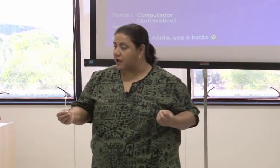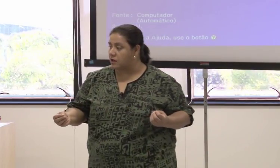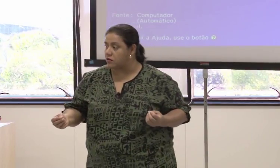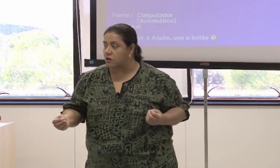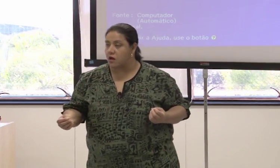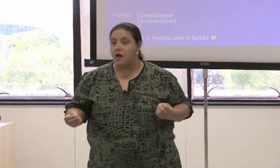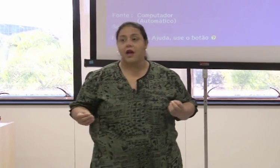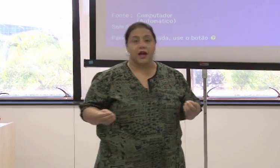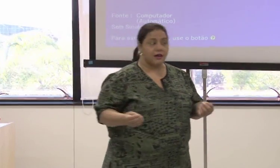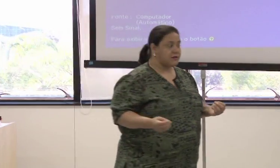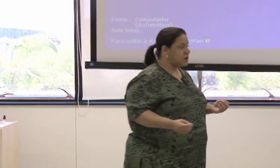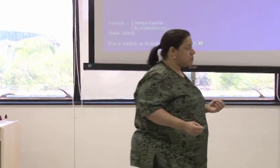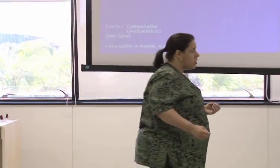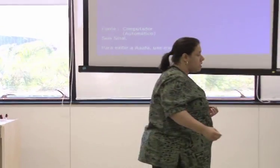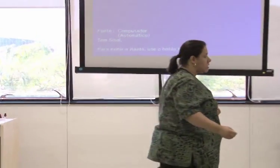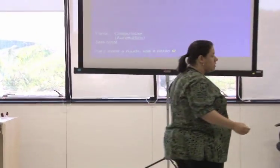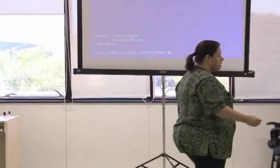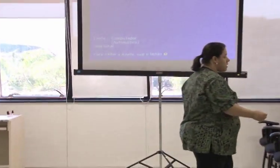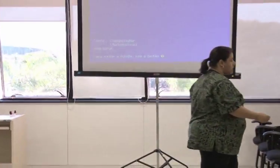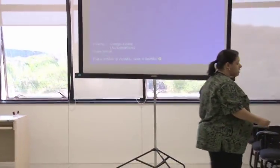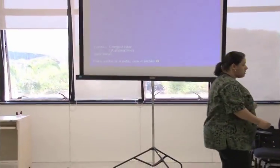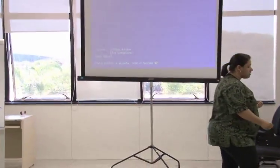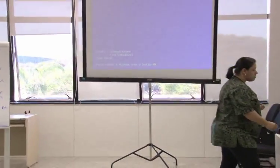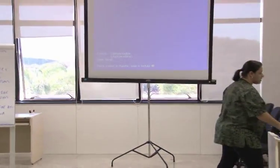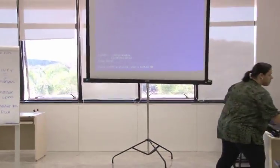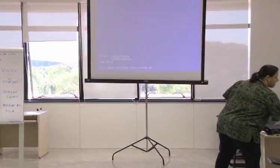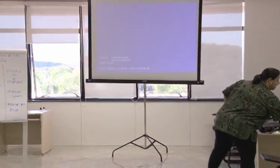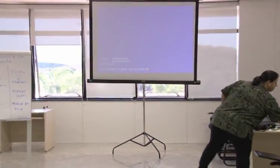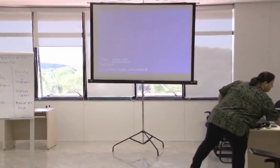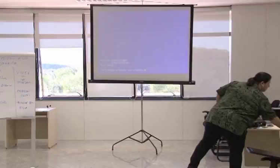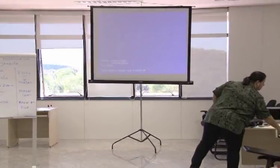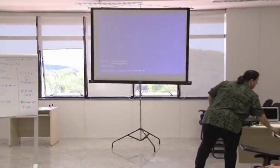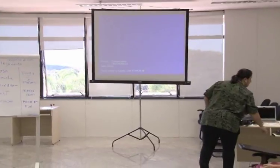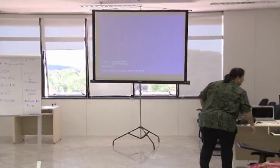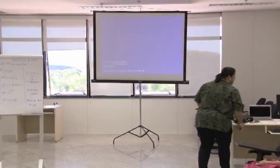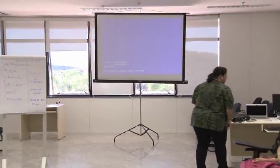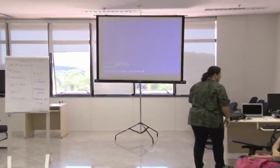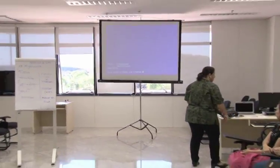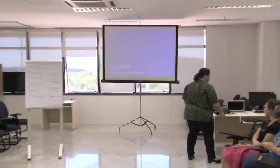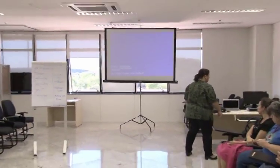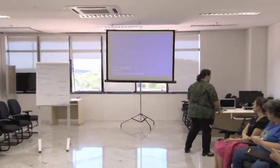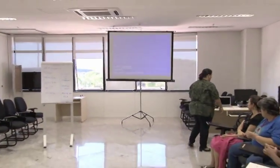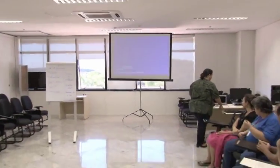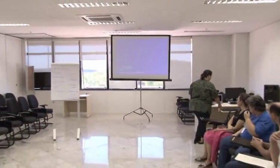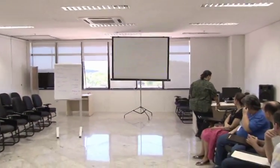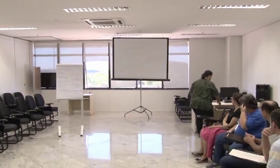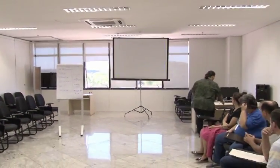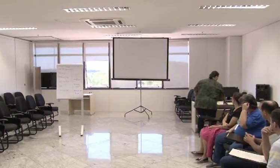Certo? Essa é a história que nós vamos trabalhar. Vai travar.